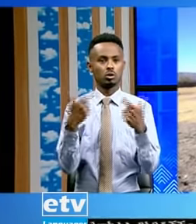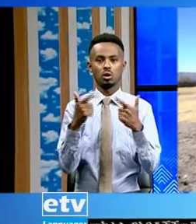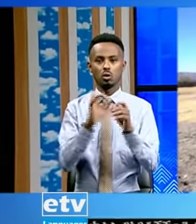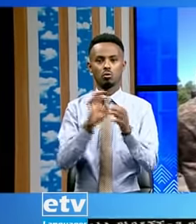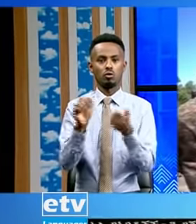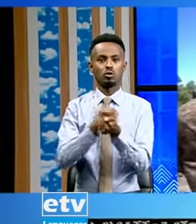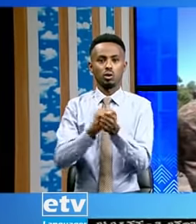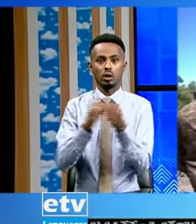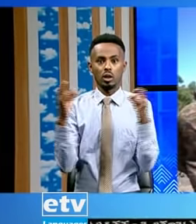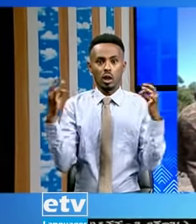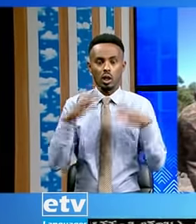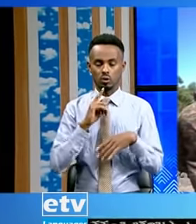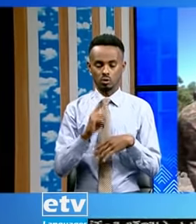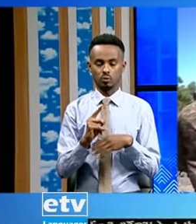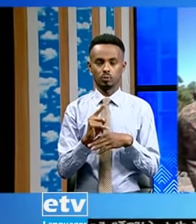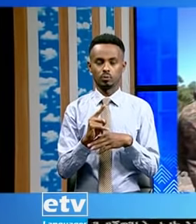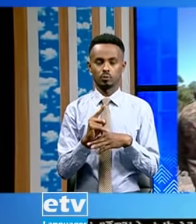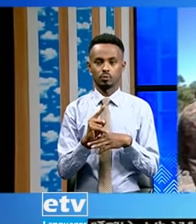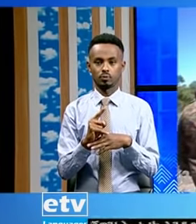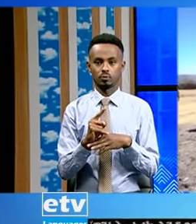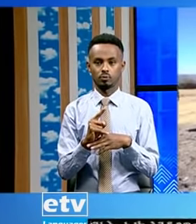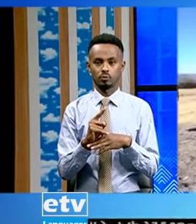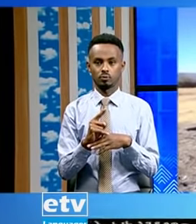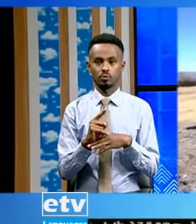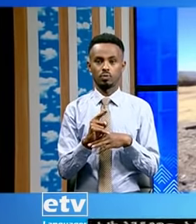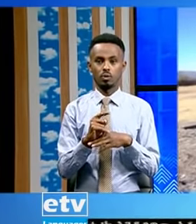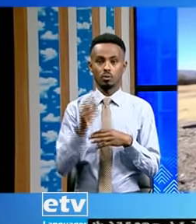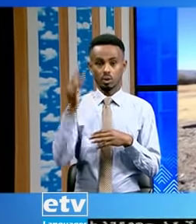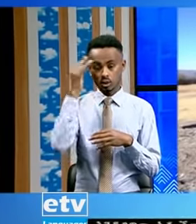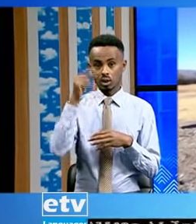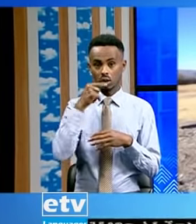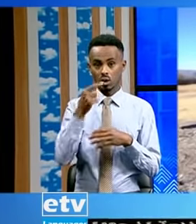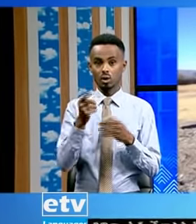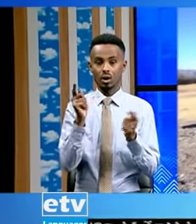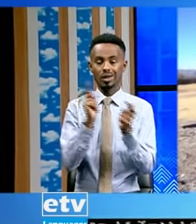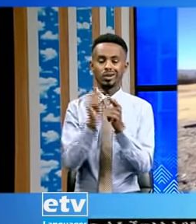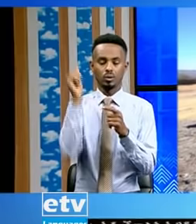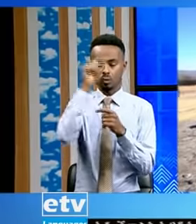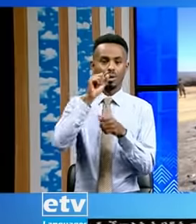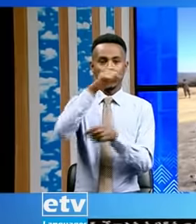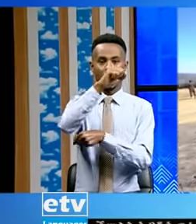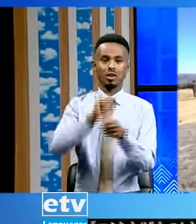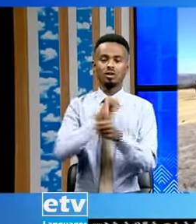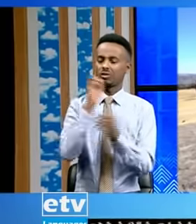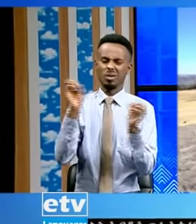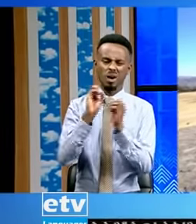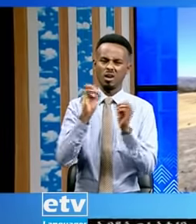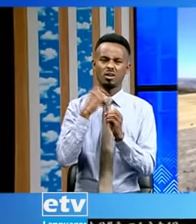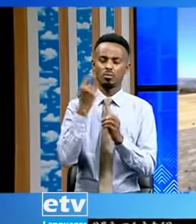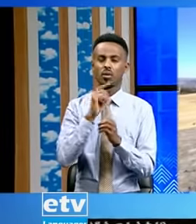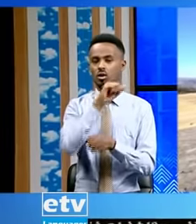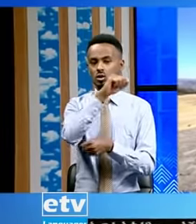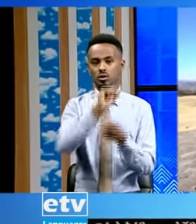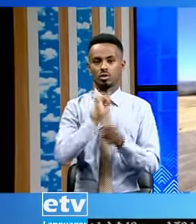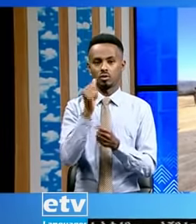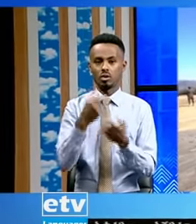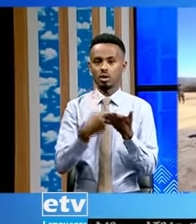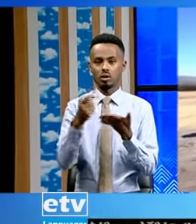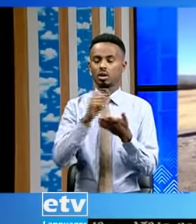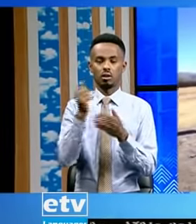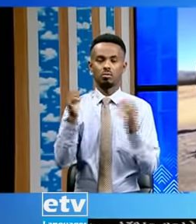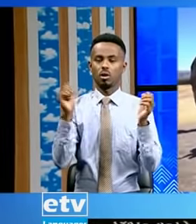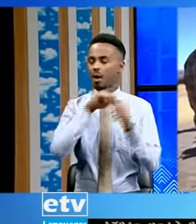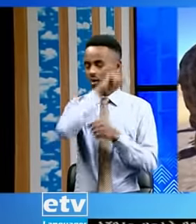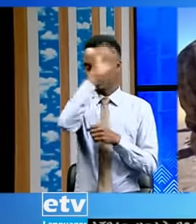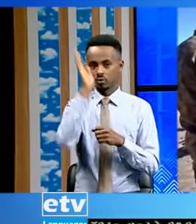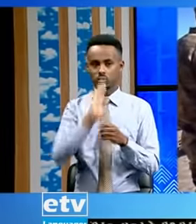በጣም የደነገጠ ነው። በድል መሰለ እንዳለው እንገናኛለን። ኢትዮጵያ አትሸነፍም፣ ለማንም አትሸነፍም። ኢትዮጵያ ለነዚያ ለማንም